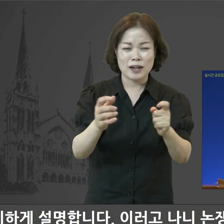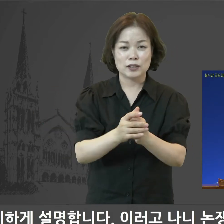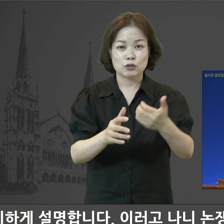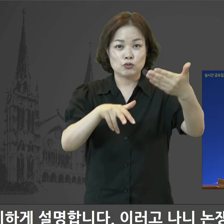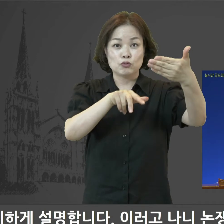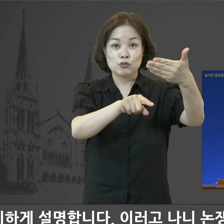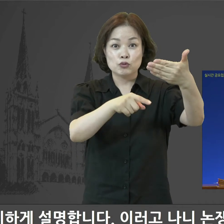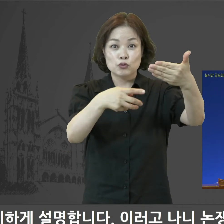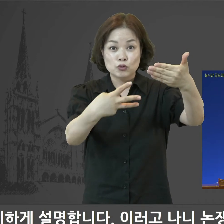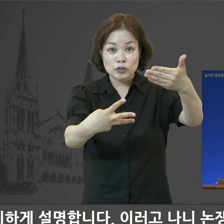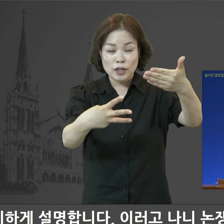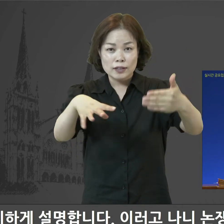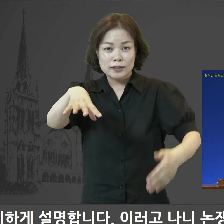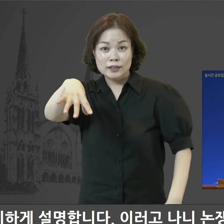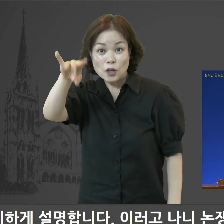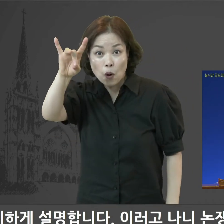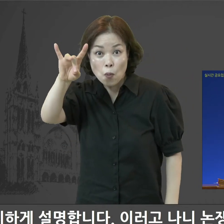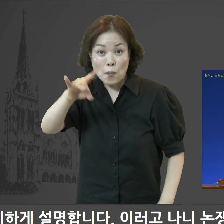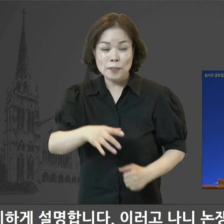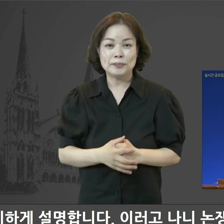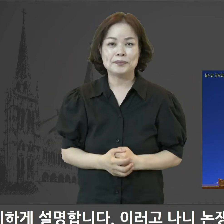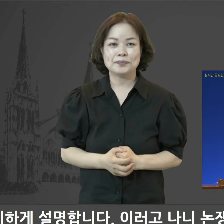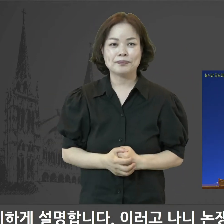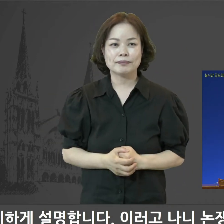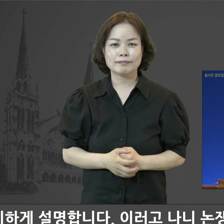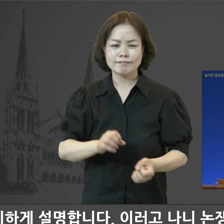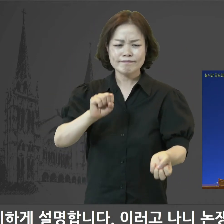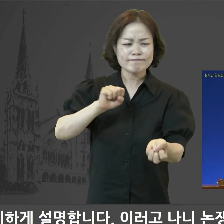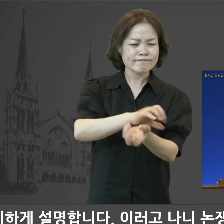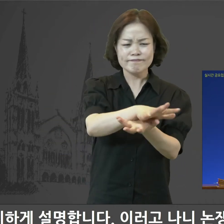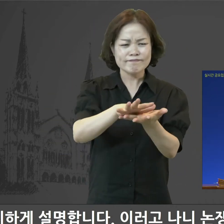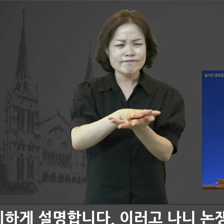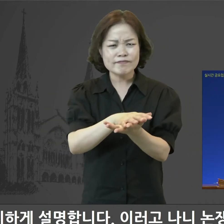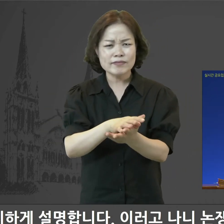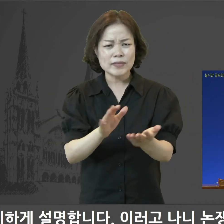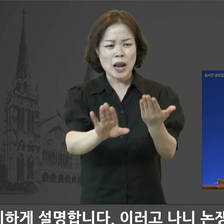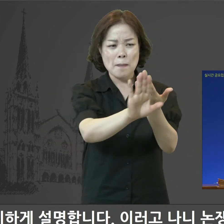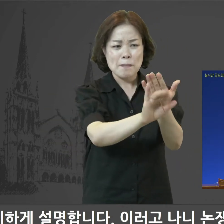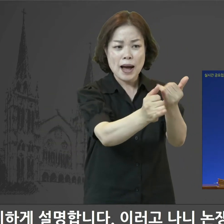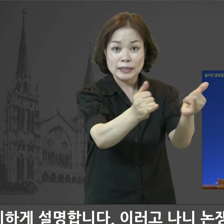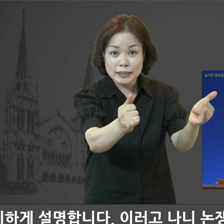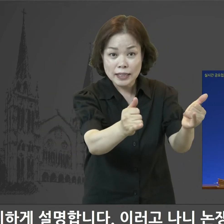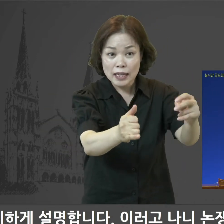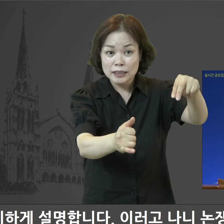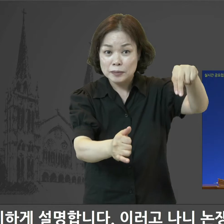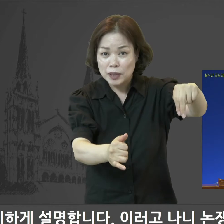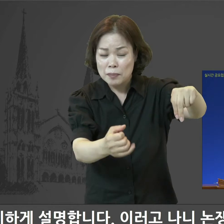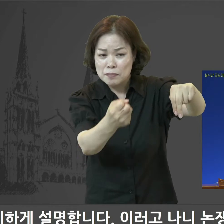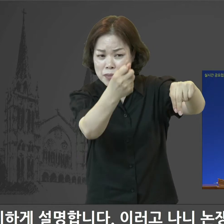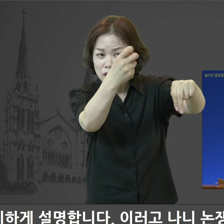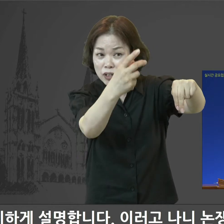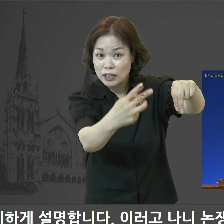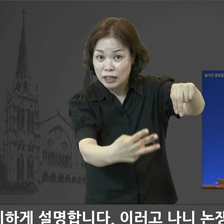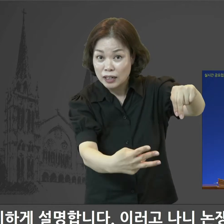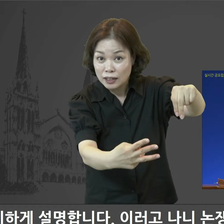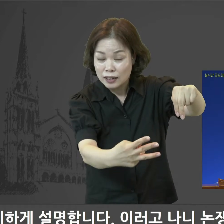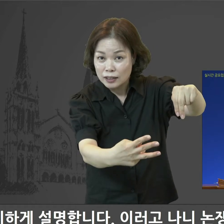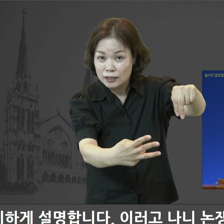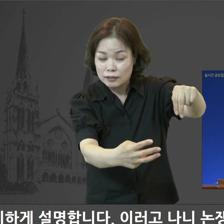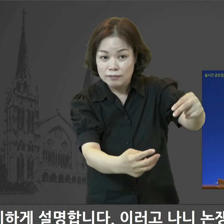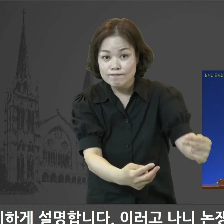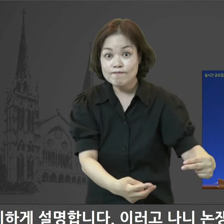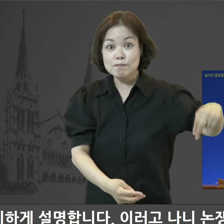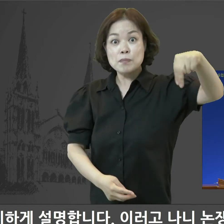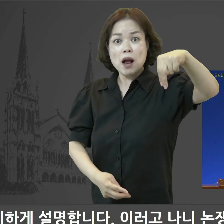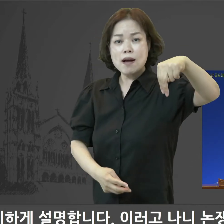보십시오. 처음에 이제 크게 떠드는 거예요. 바리새인 편에서 몇 서기관이 벌떡